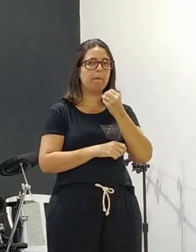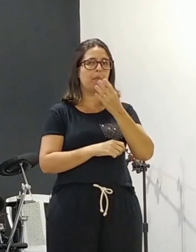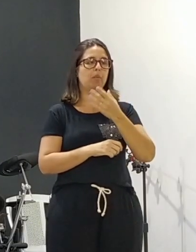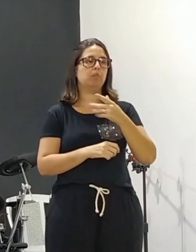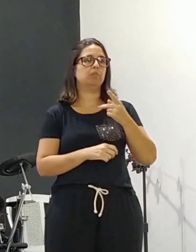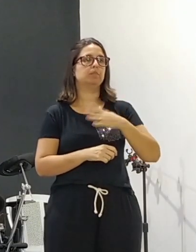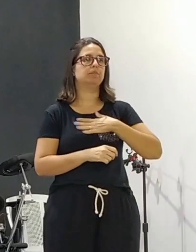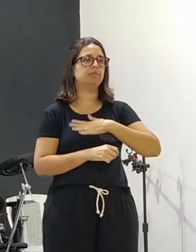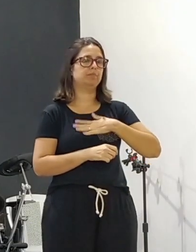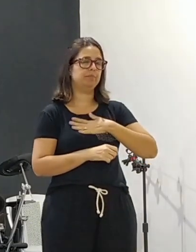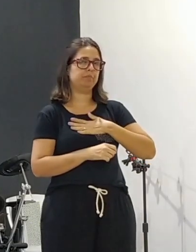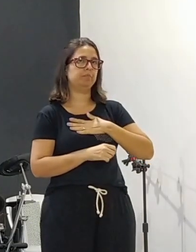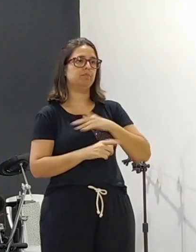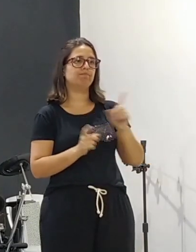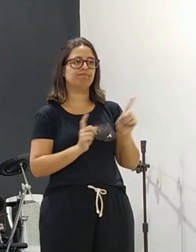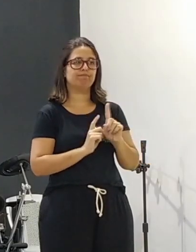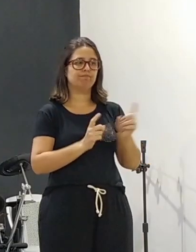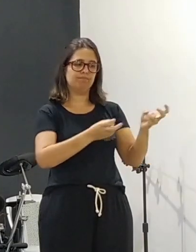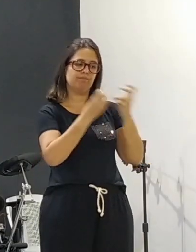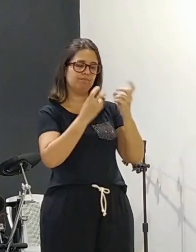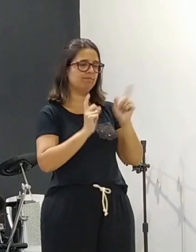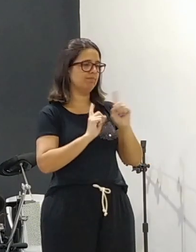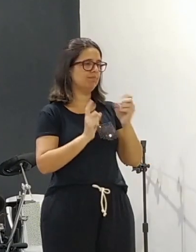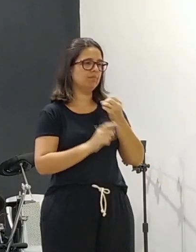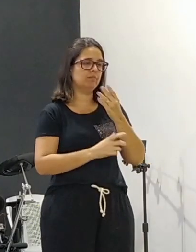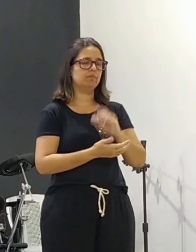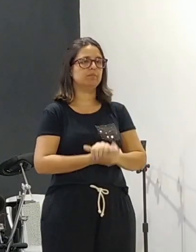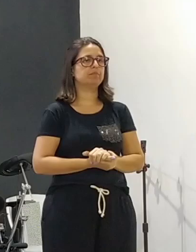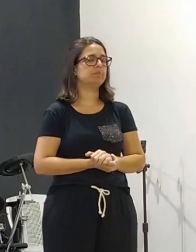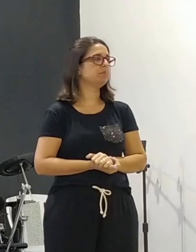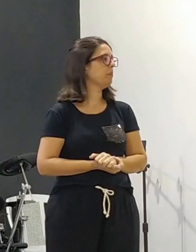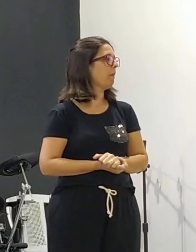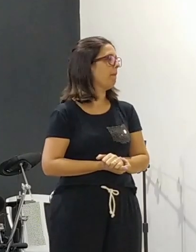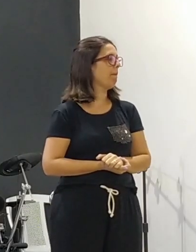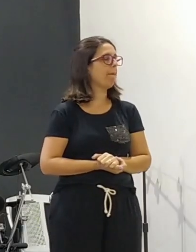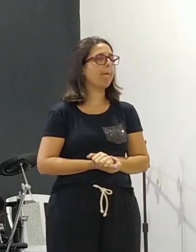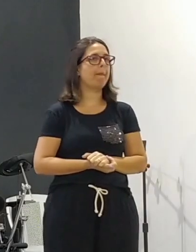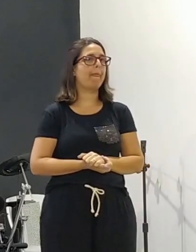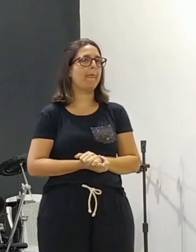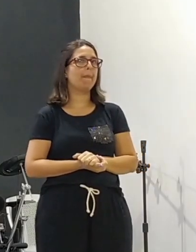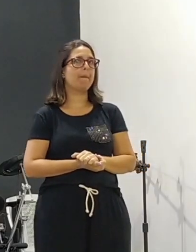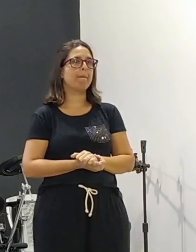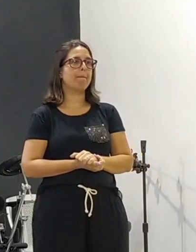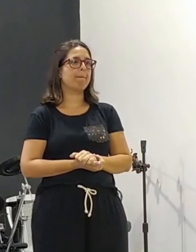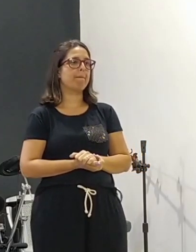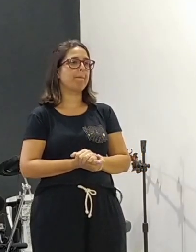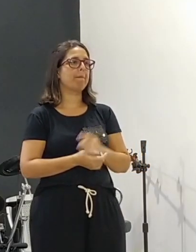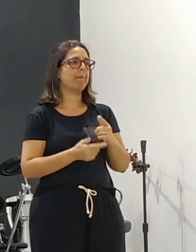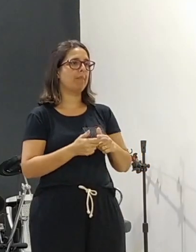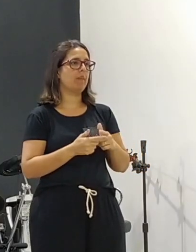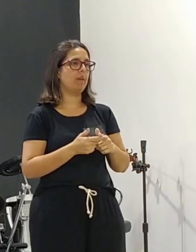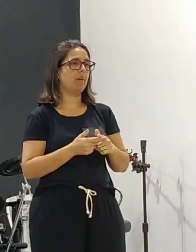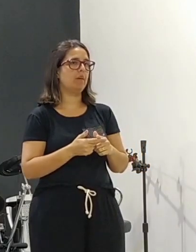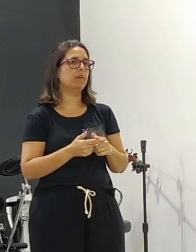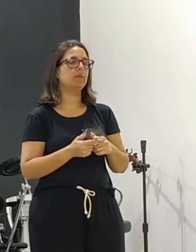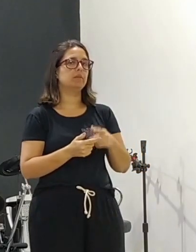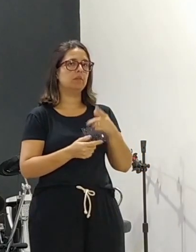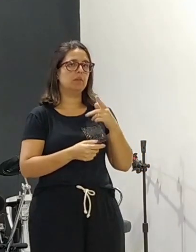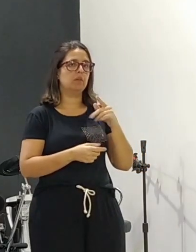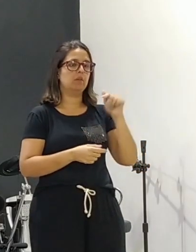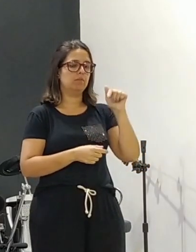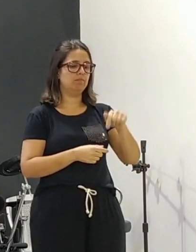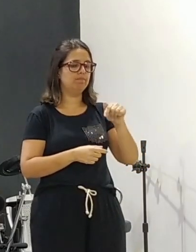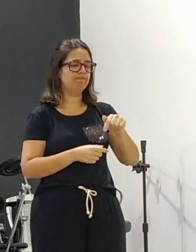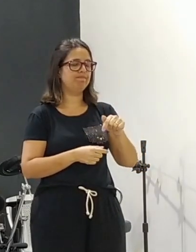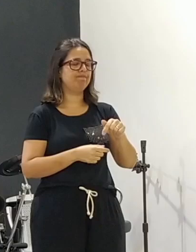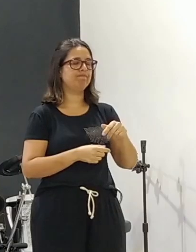para você, mas tu está vendo que aquilo não é bom. Tu está vendo que aquilo, você não se encaixa naquilo, porque o teu lugar é aqui, na presença de